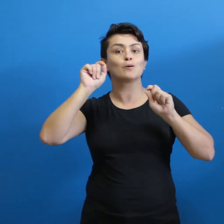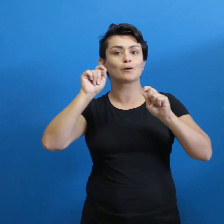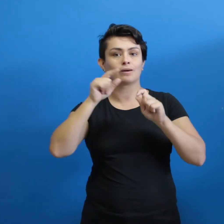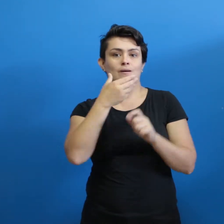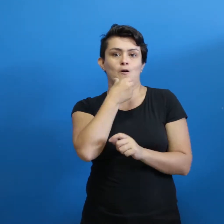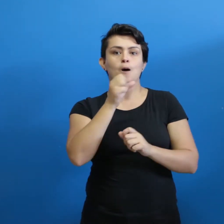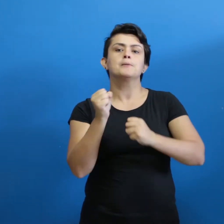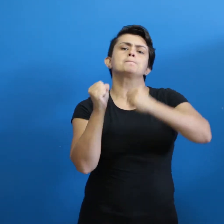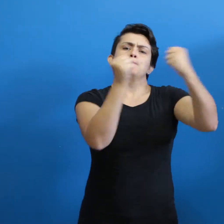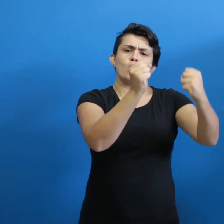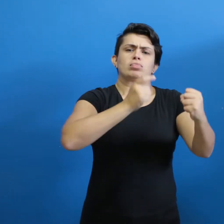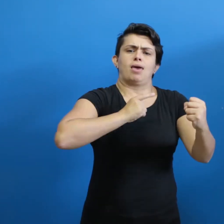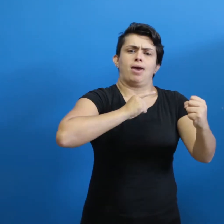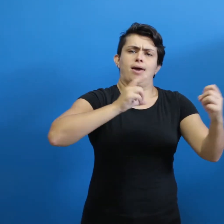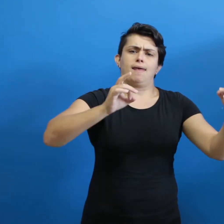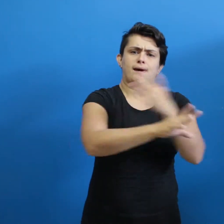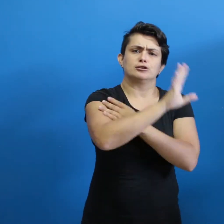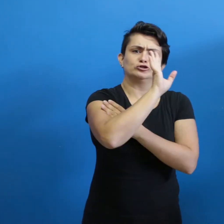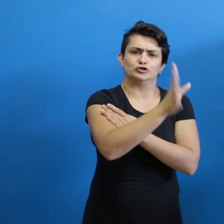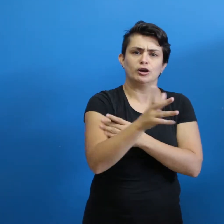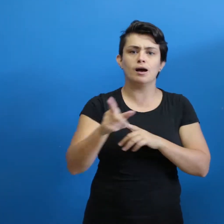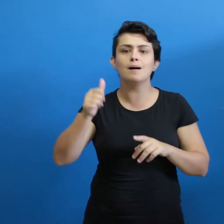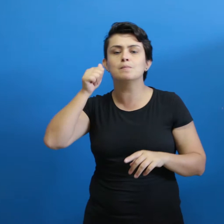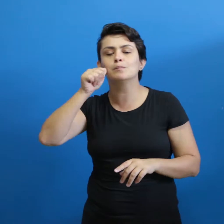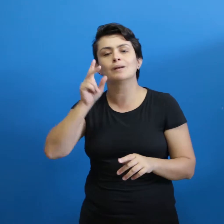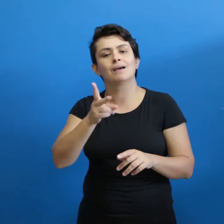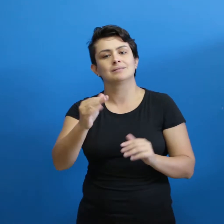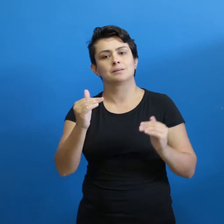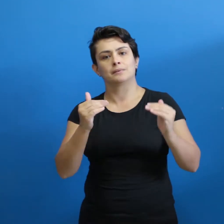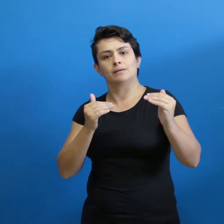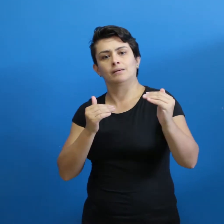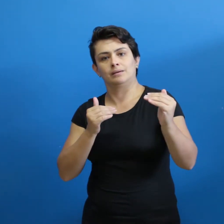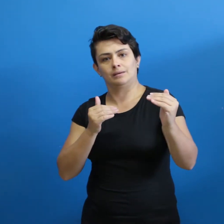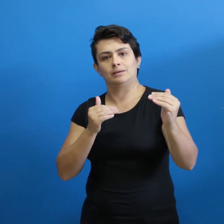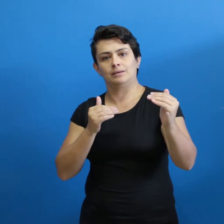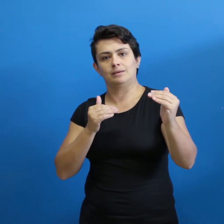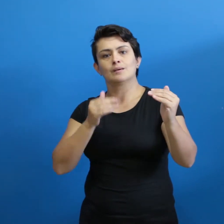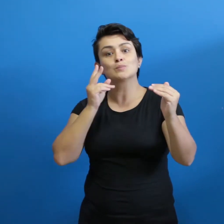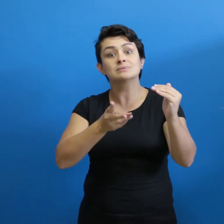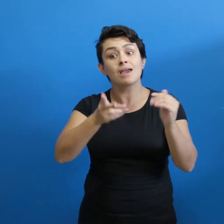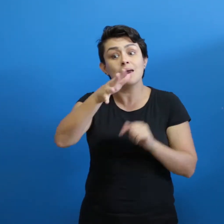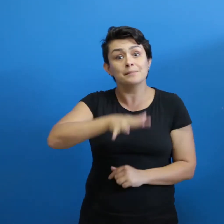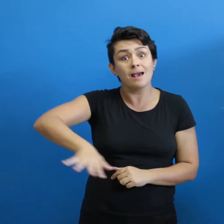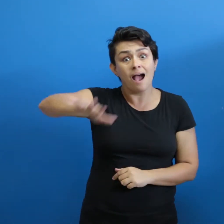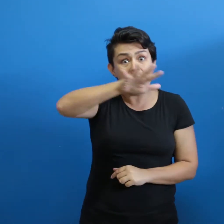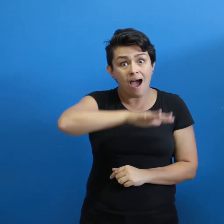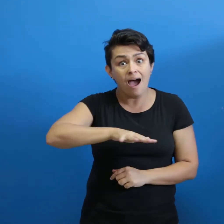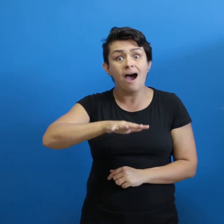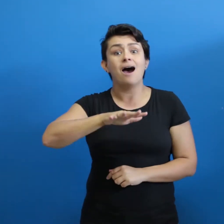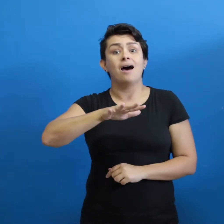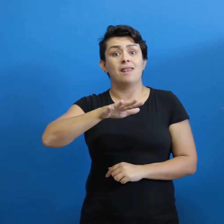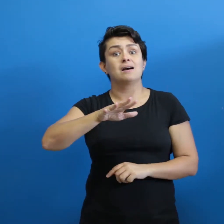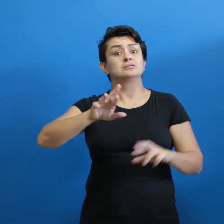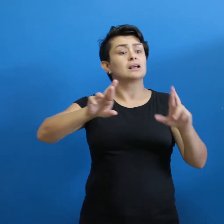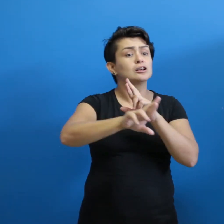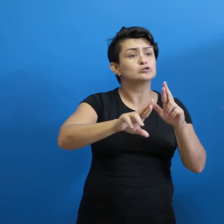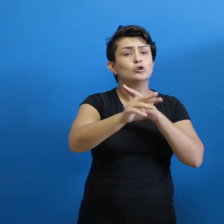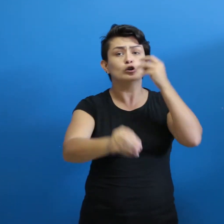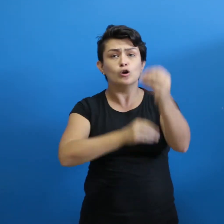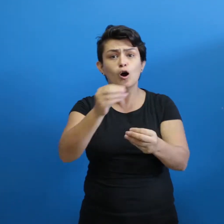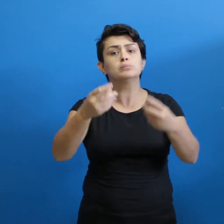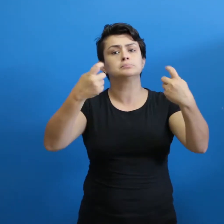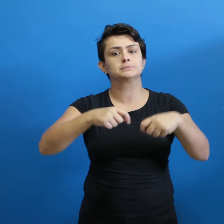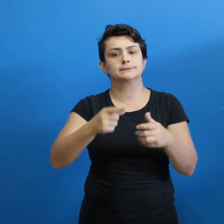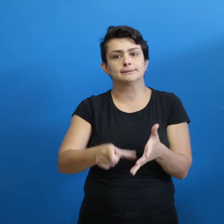elas envolvem hierarquias. Portanto, sempre que a gente for trabalhar nesse campo, é impossível ser um campo sem uma consciência